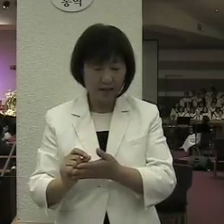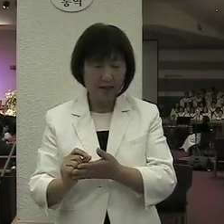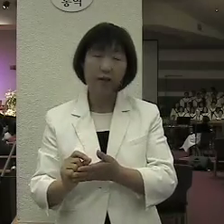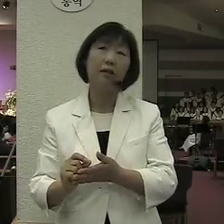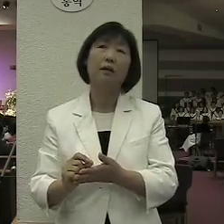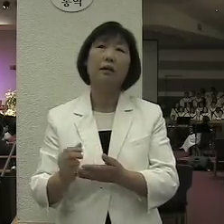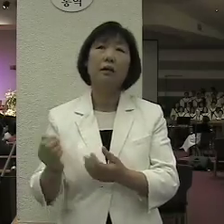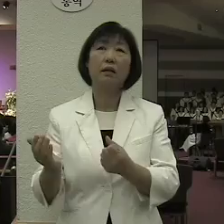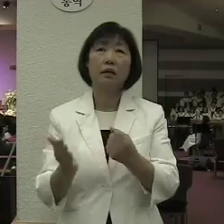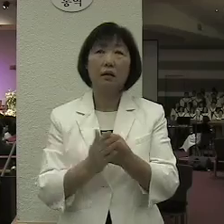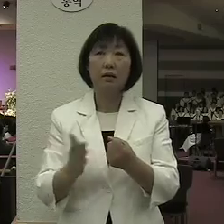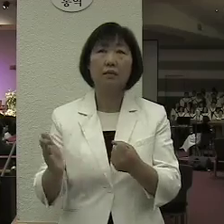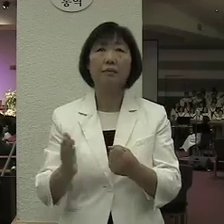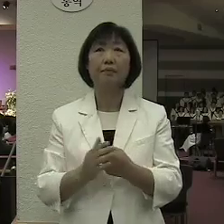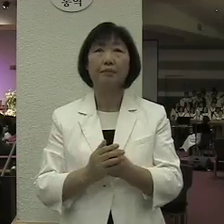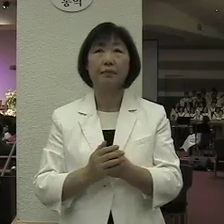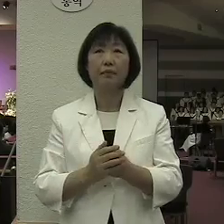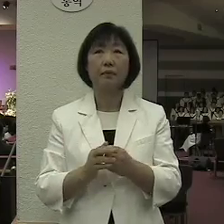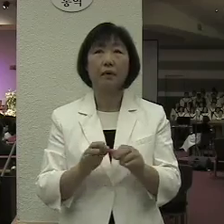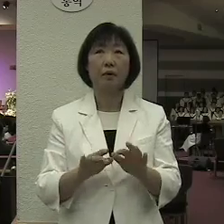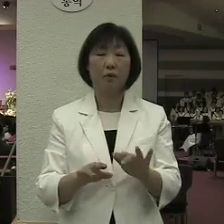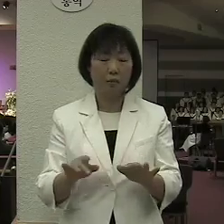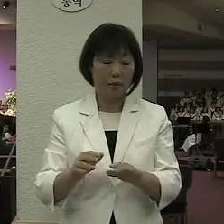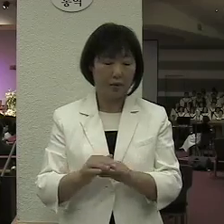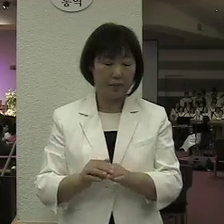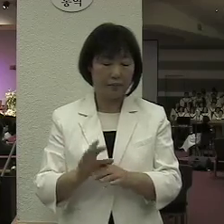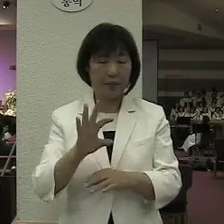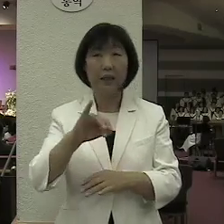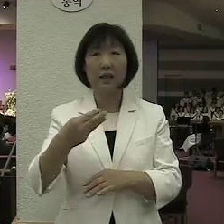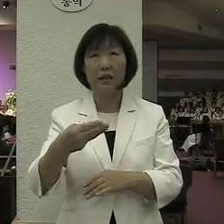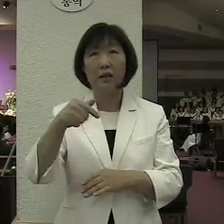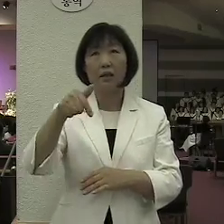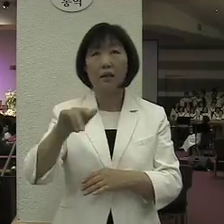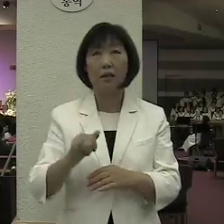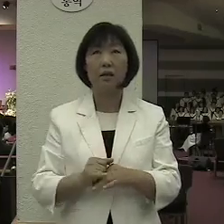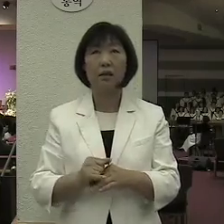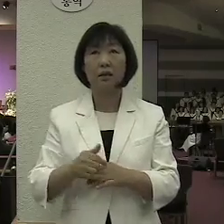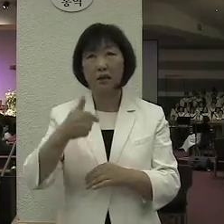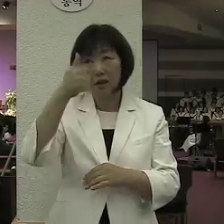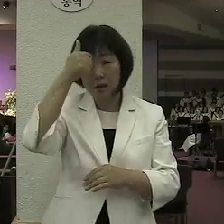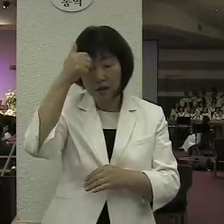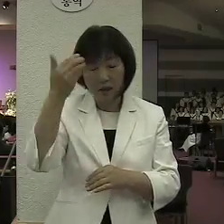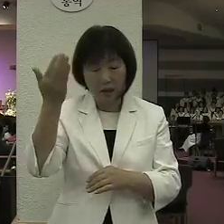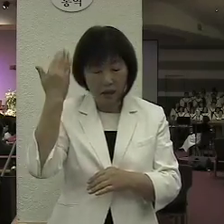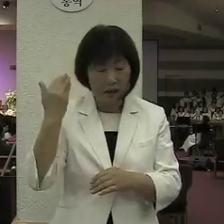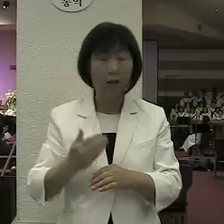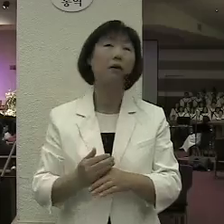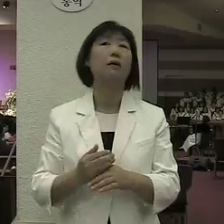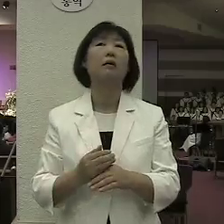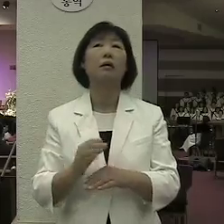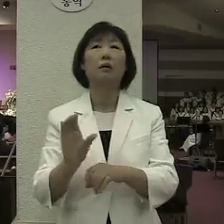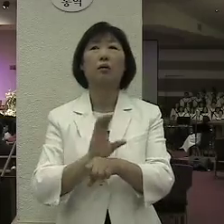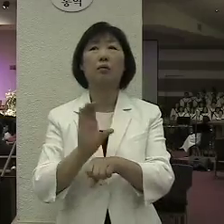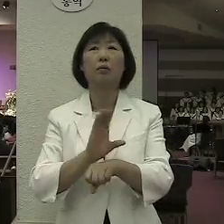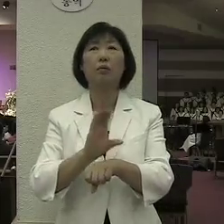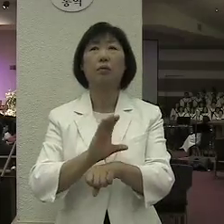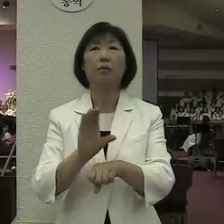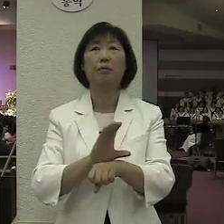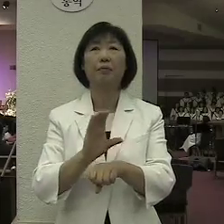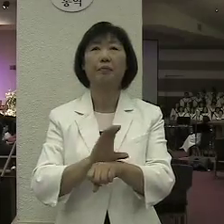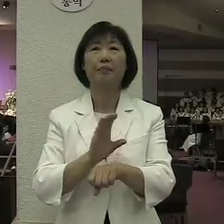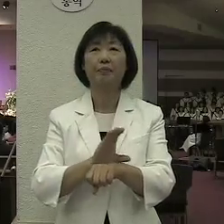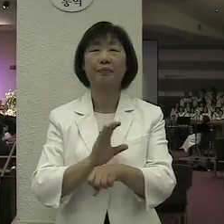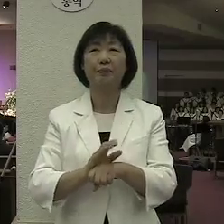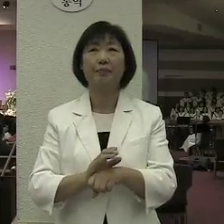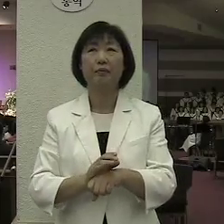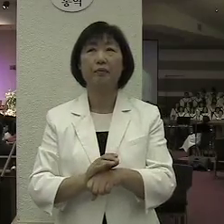요새는 제가 일기를 많이 안 써요. 근데 옛날에는 쓴 적이 있습니다. 요새 왜 안 쓰냐면 제 글씨가 점점 나빠져요.